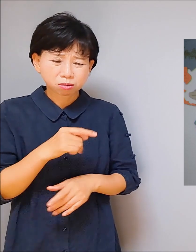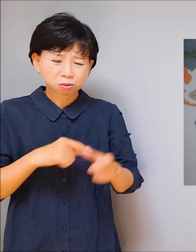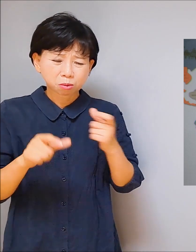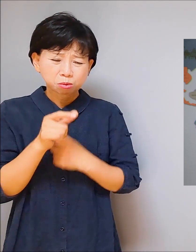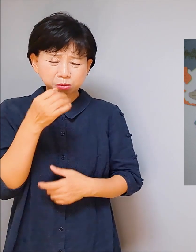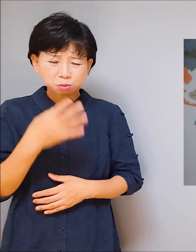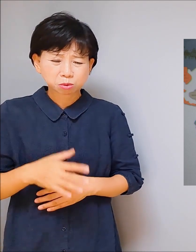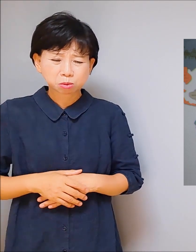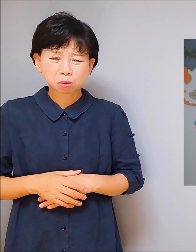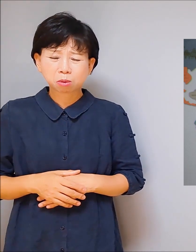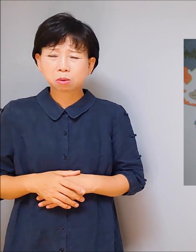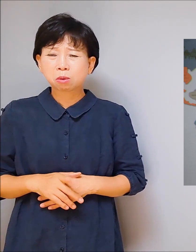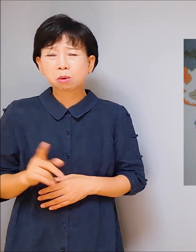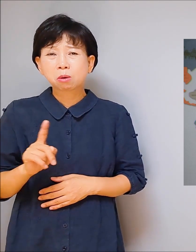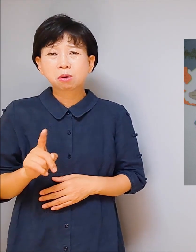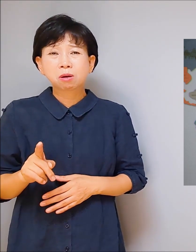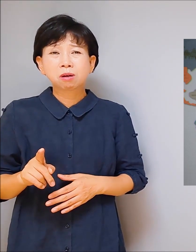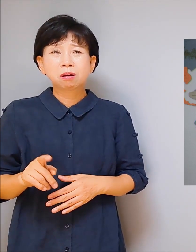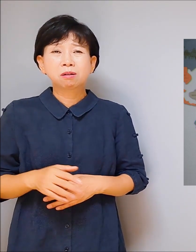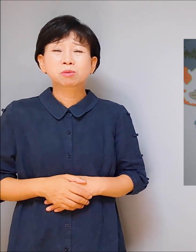믿음은요, 내가 구하는 것보다